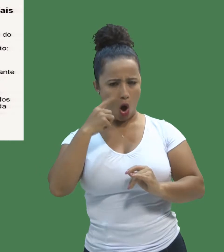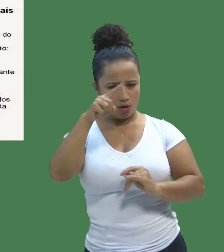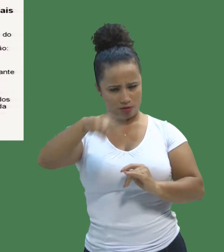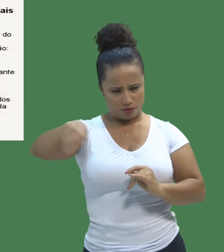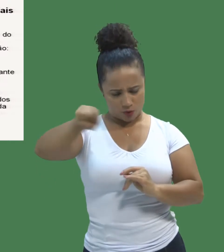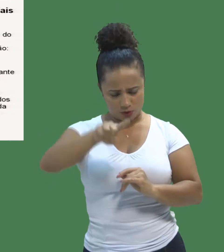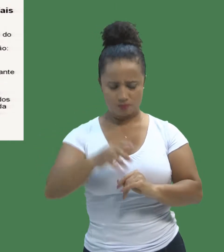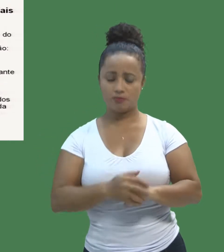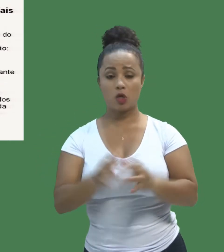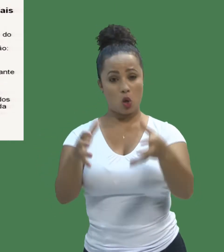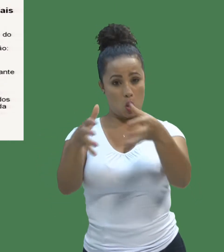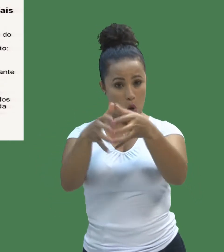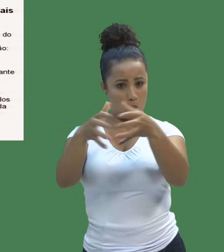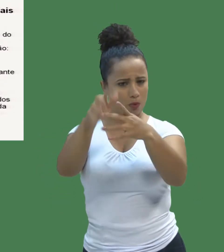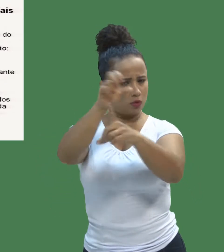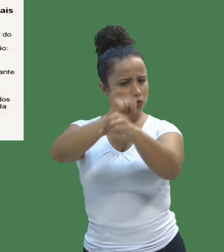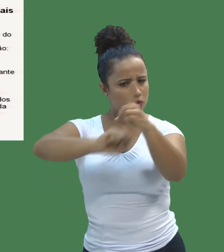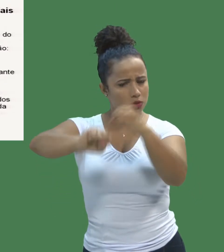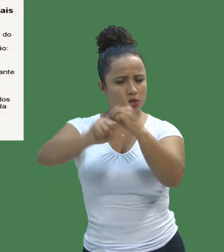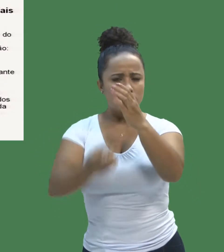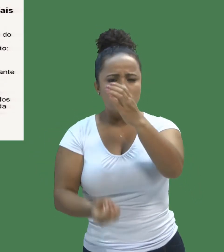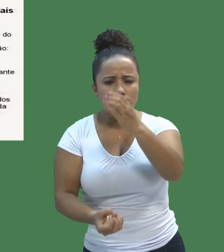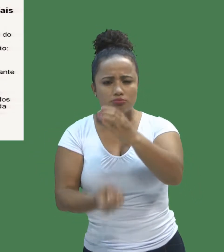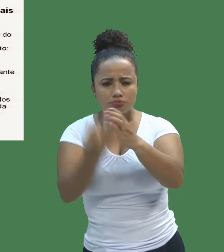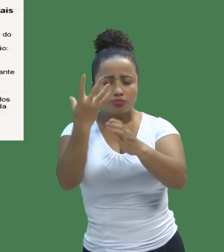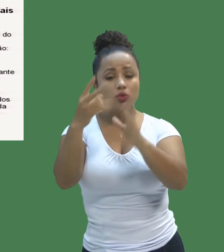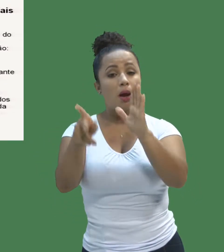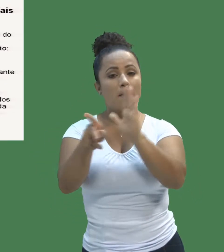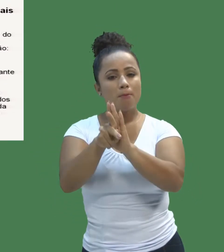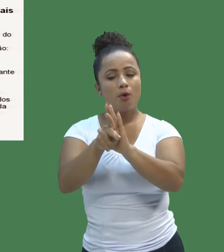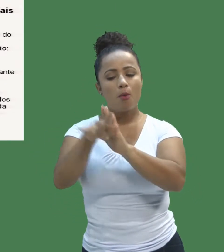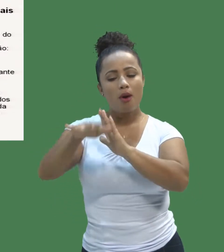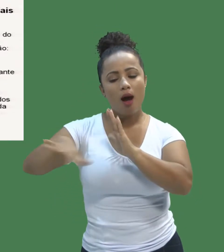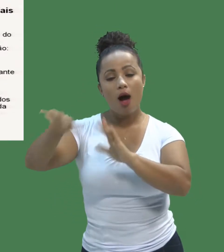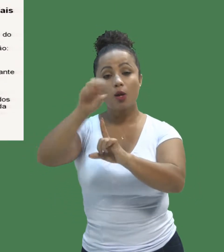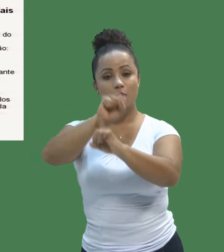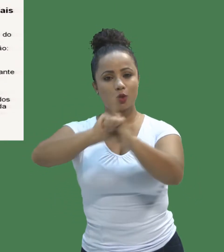sociais surgem a partir da divisão social do trabalho.